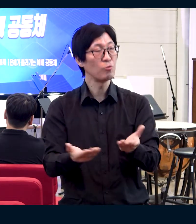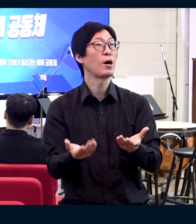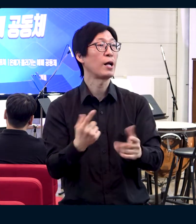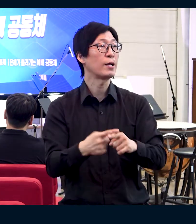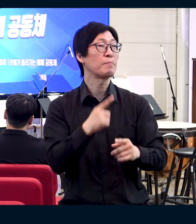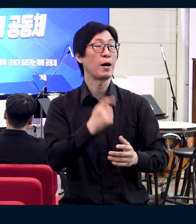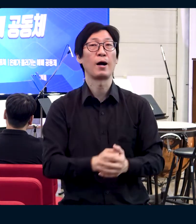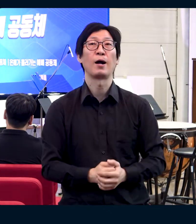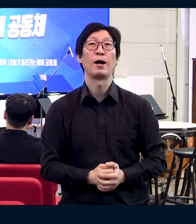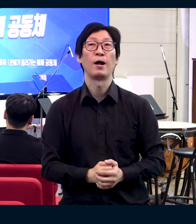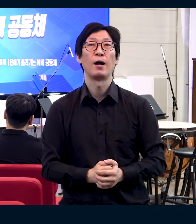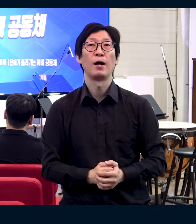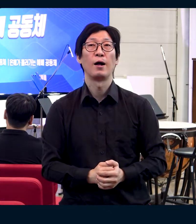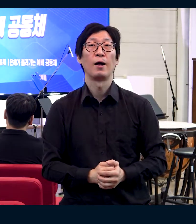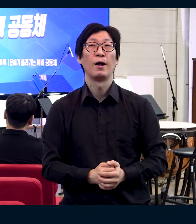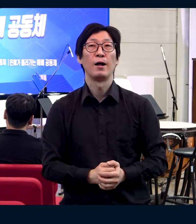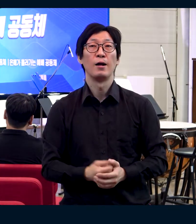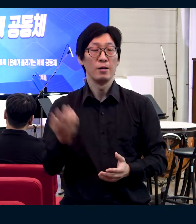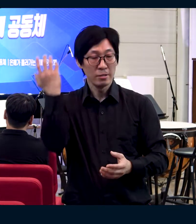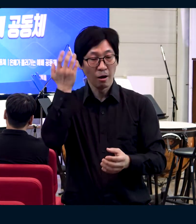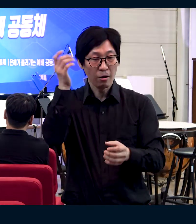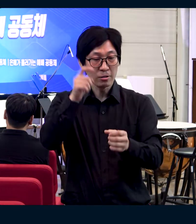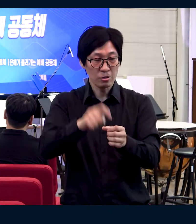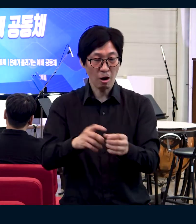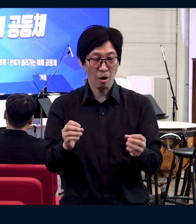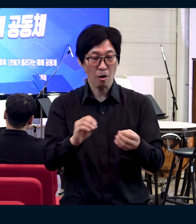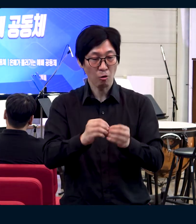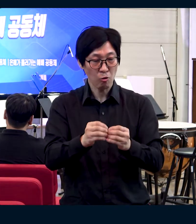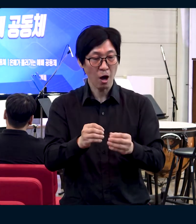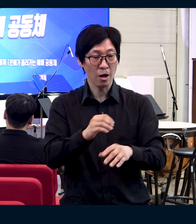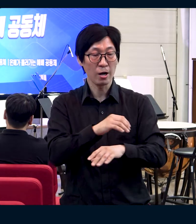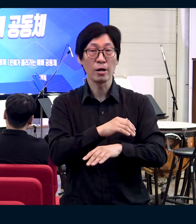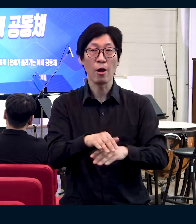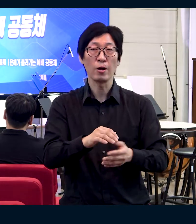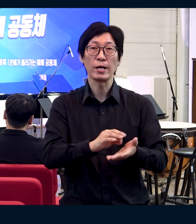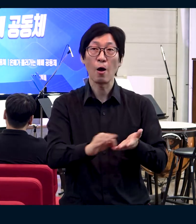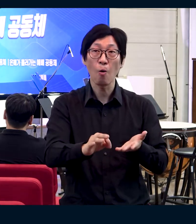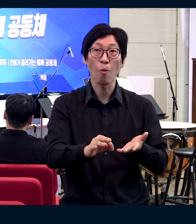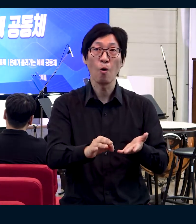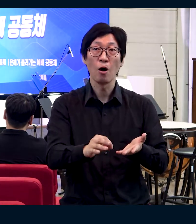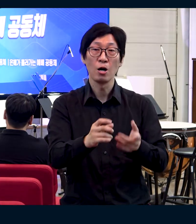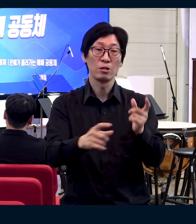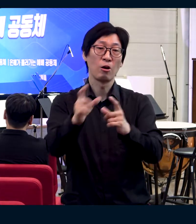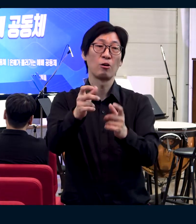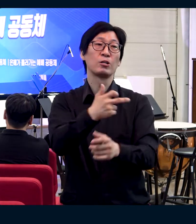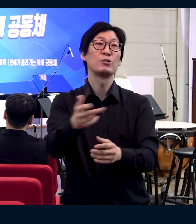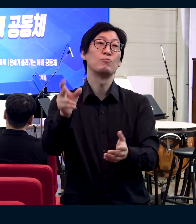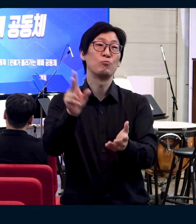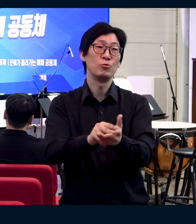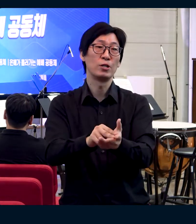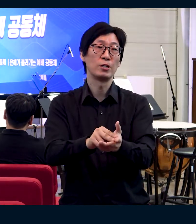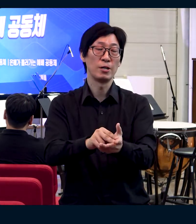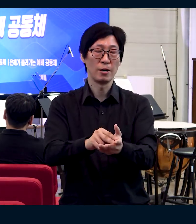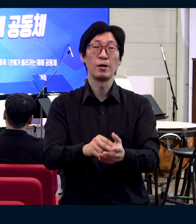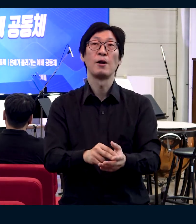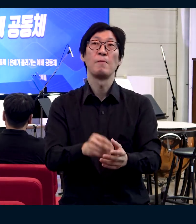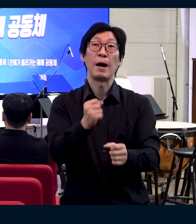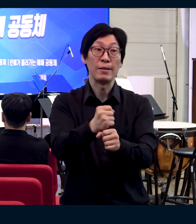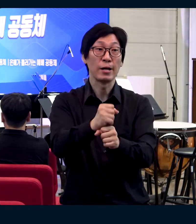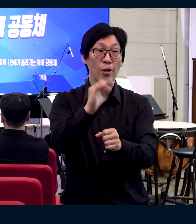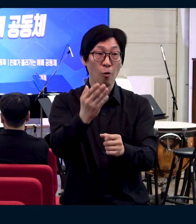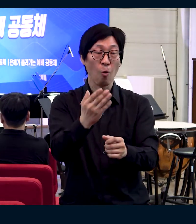편법을 쓰면요, 이건 문제를 해결하는 것이 아니라 더 큰 문제를 심는 것인데, 특별히